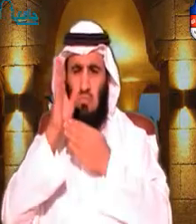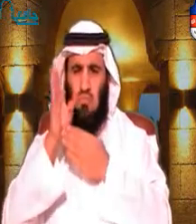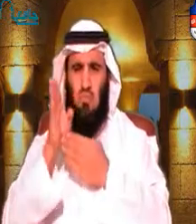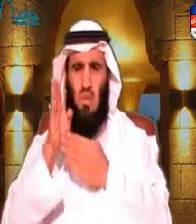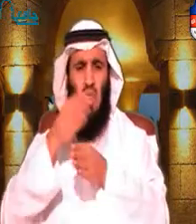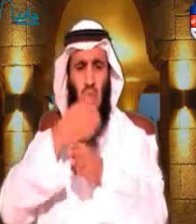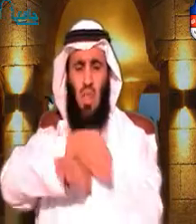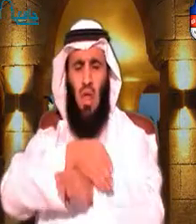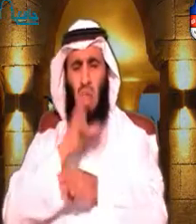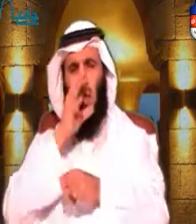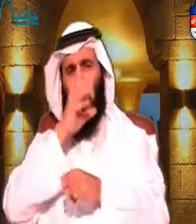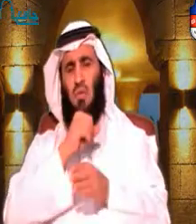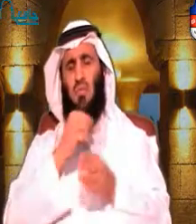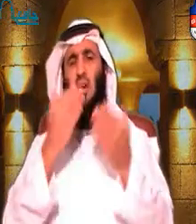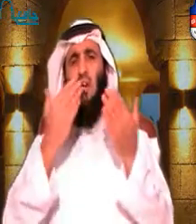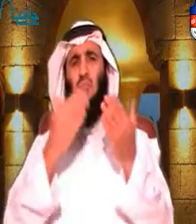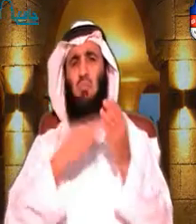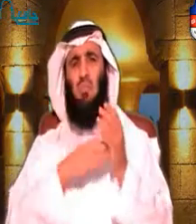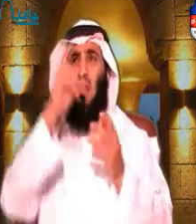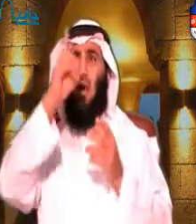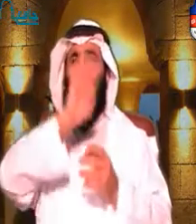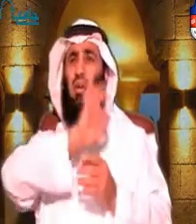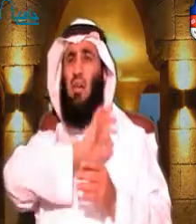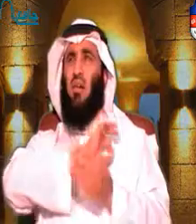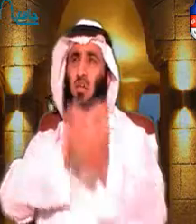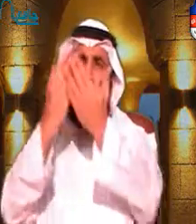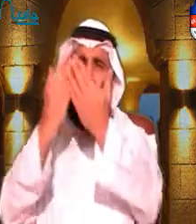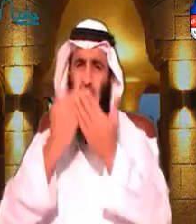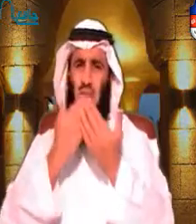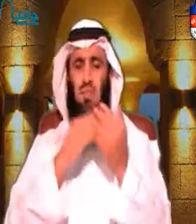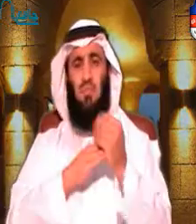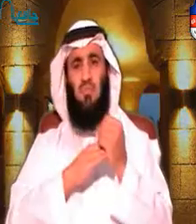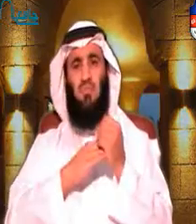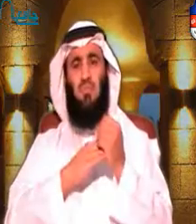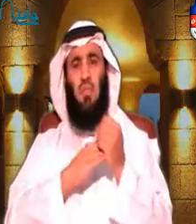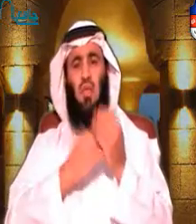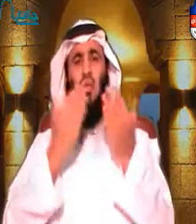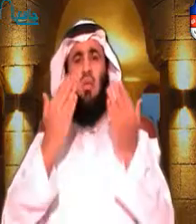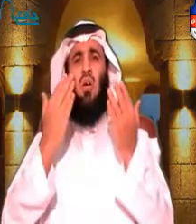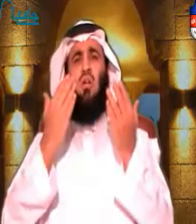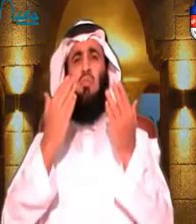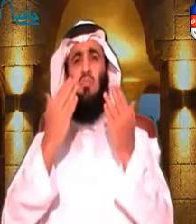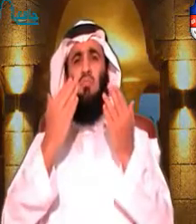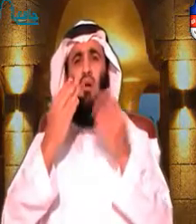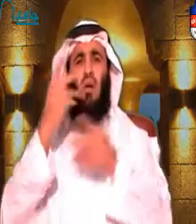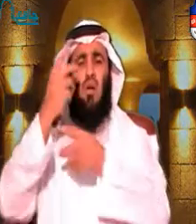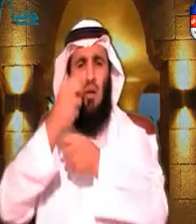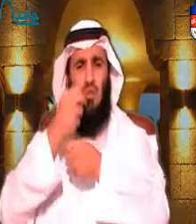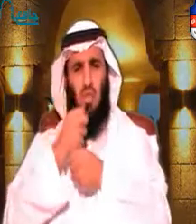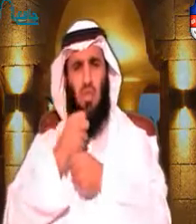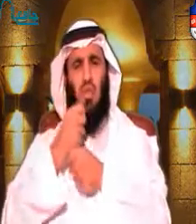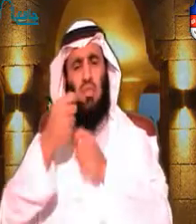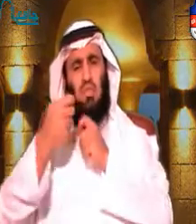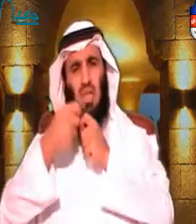ضالين ولا مضلين، برحمتك يا أرحم الراحمين. اللهم تول أمرنا وأصلح شأننا واغفر